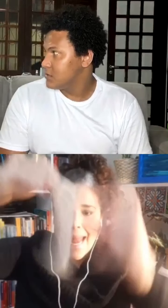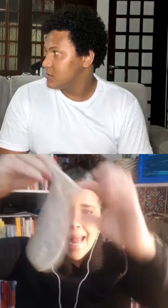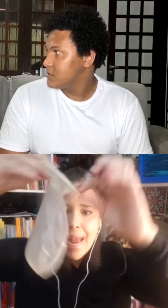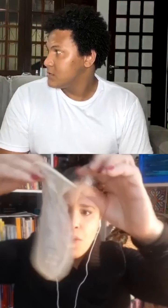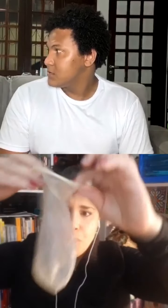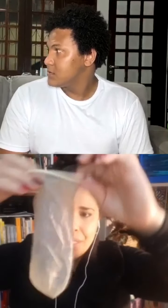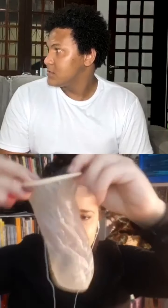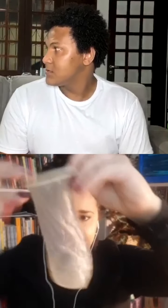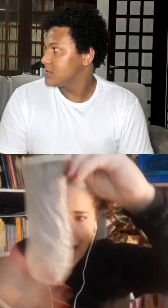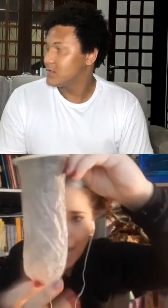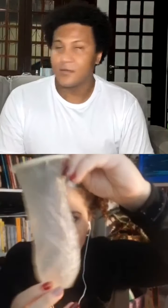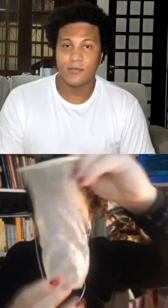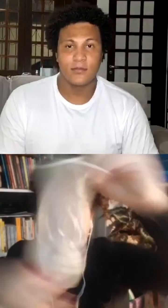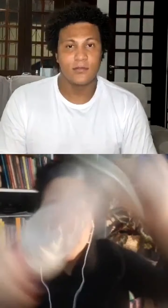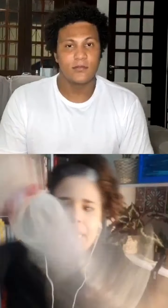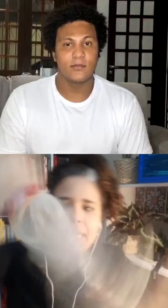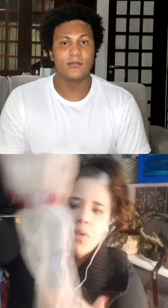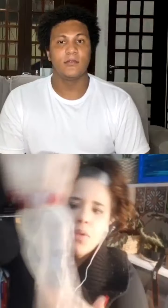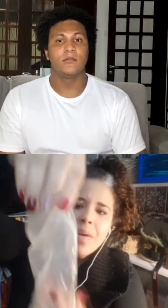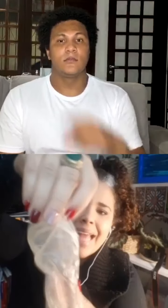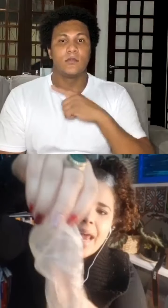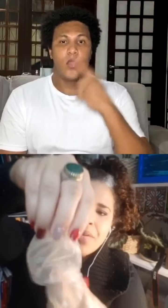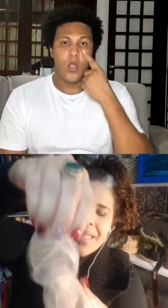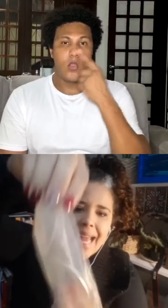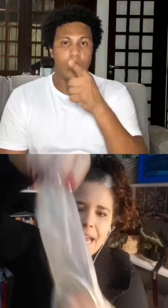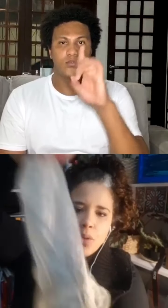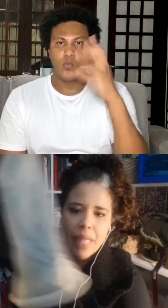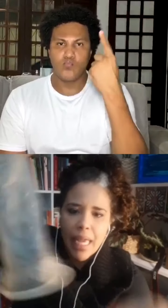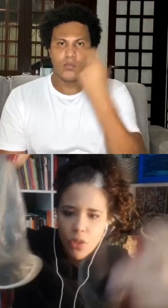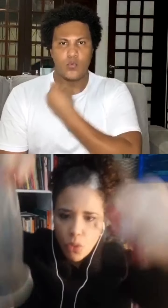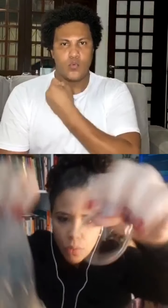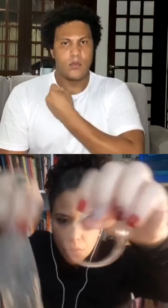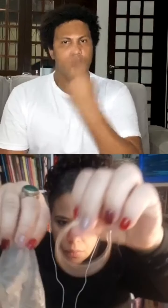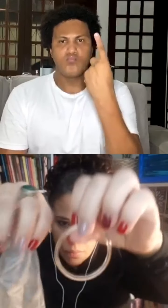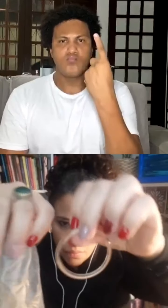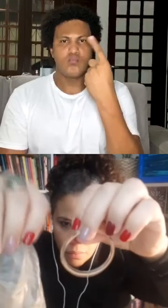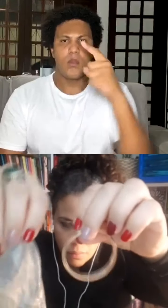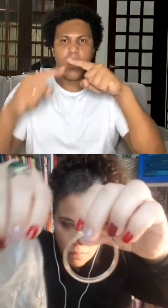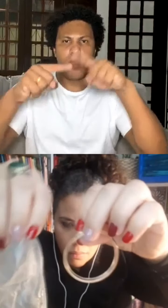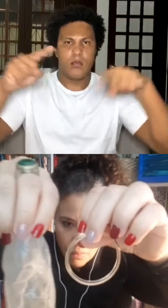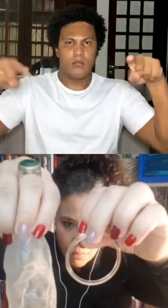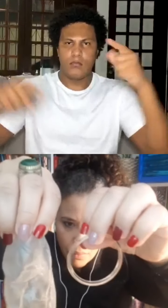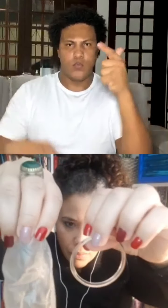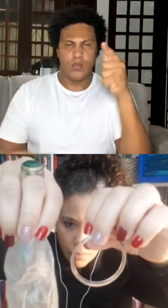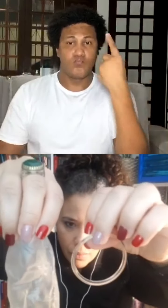Ela é um saco que tem um anel interno dentro.